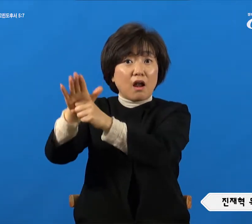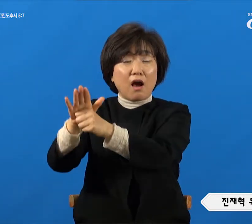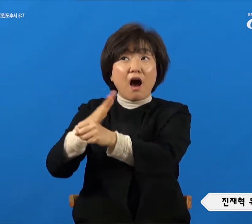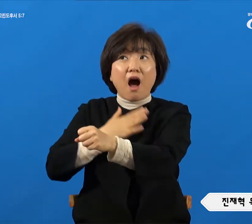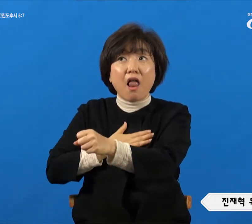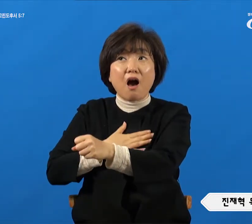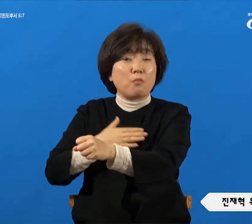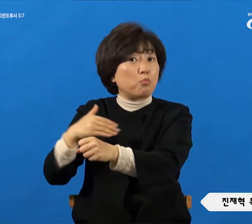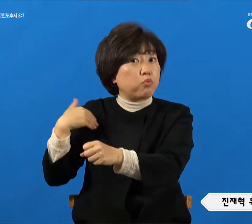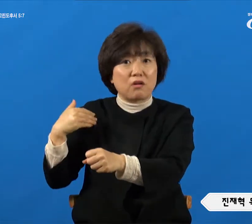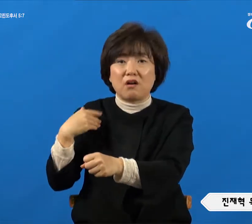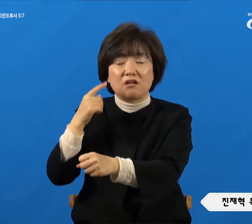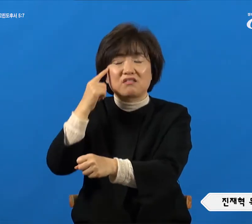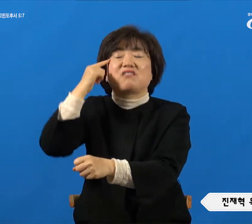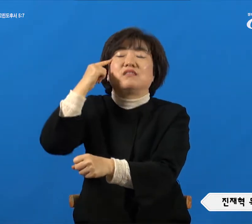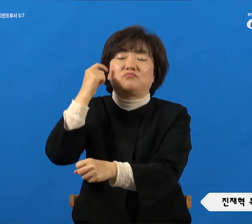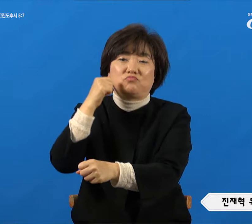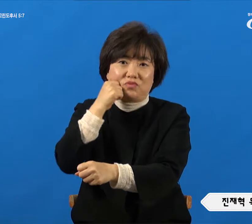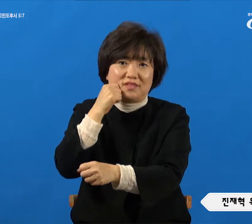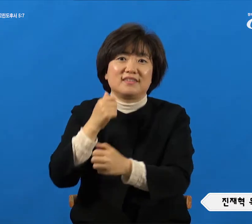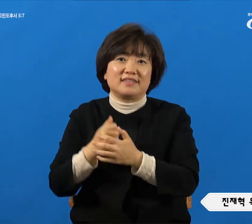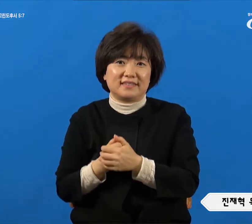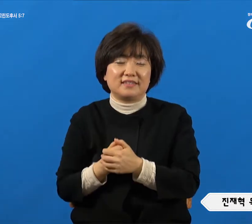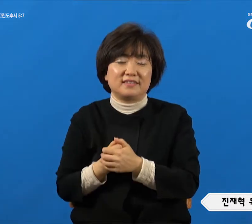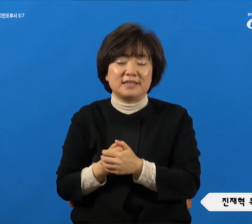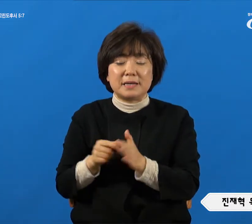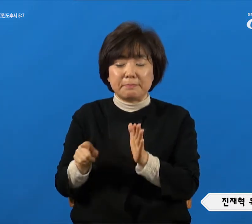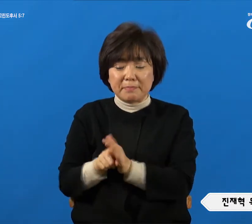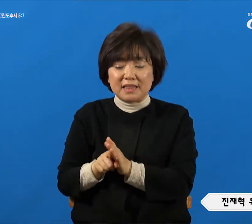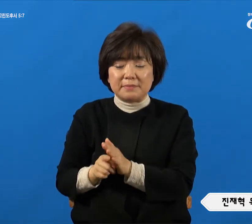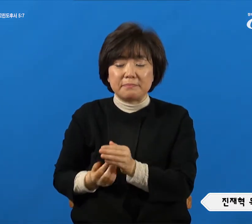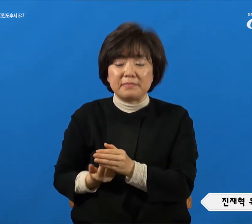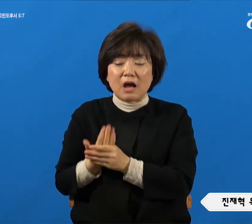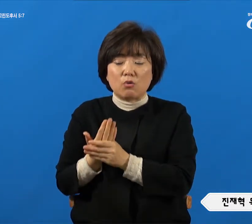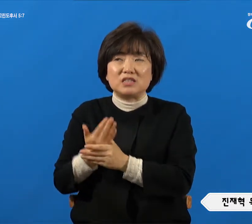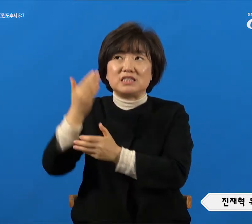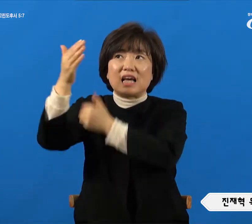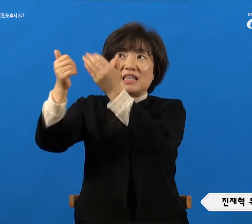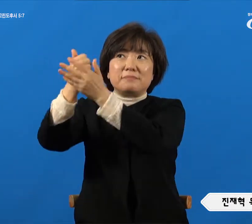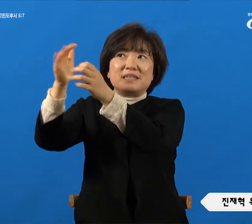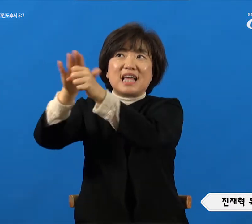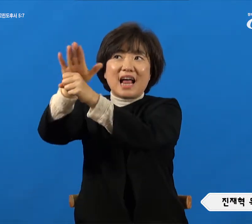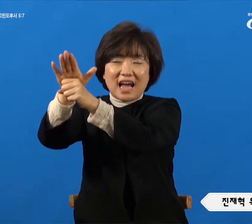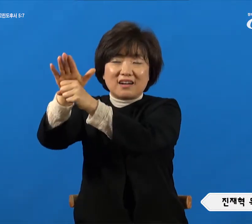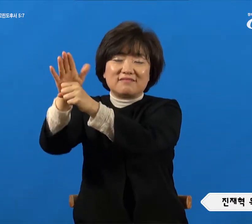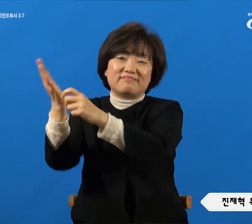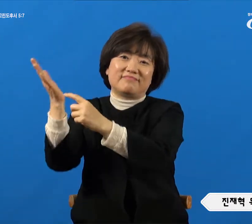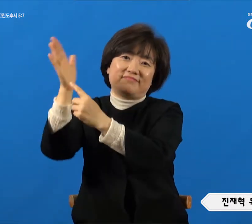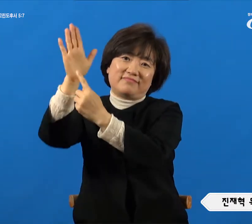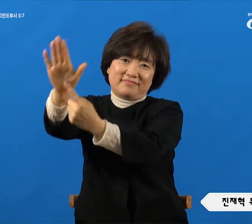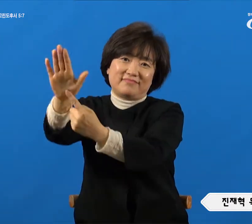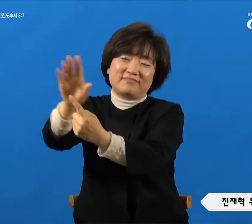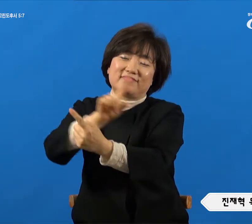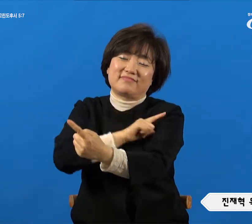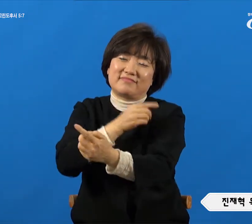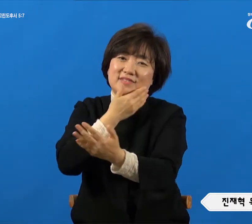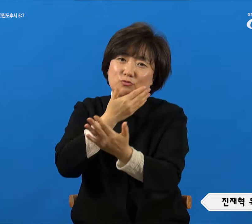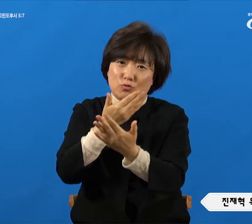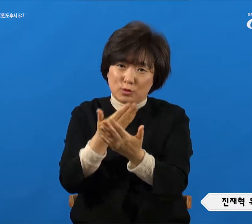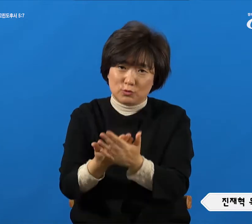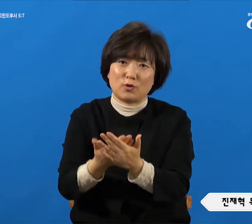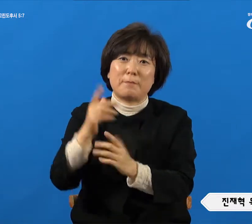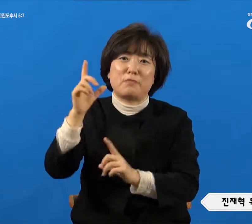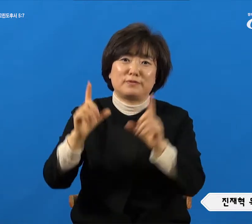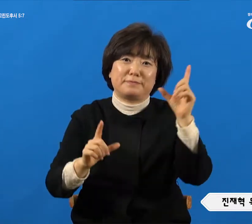수도 없기 때문에 믿음에서 나오는 사랑이야말로 가장 소중한 주님의 사랑의